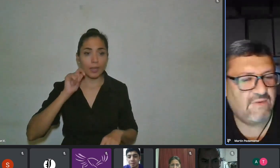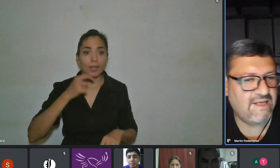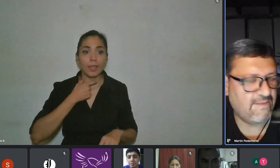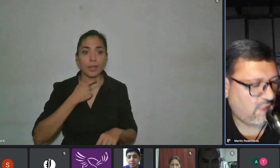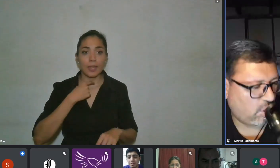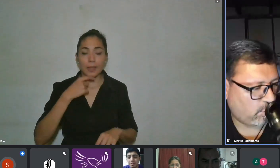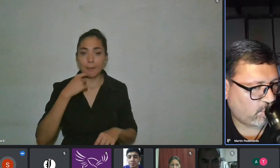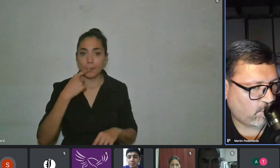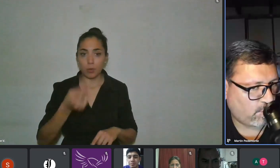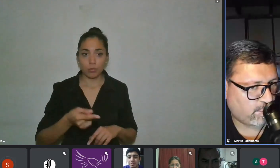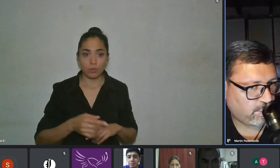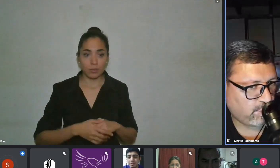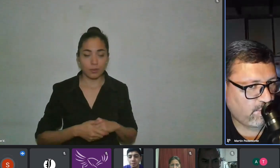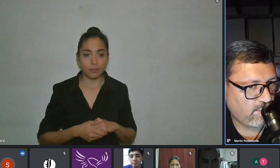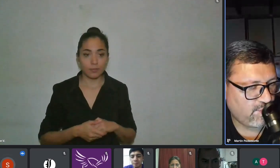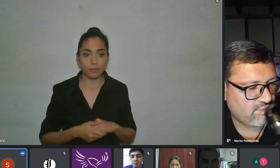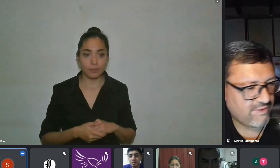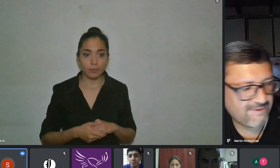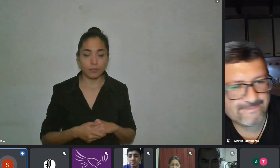Sí, Willy.